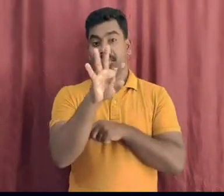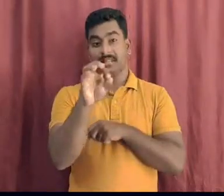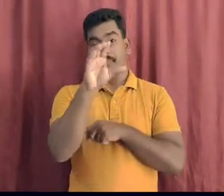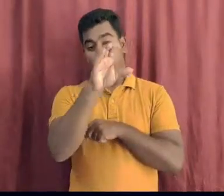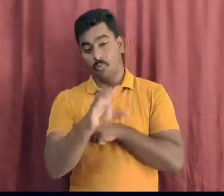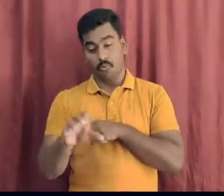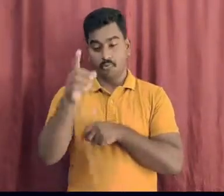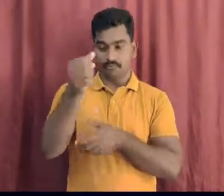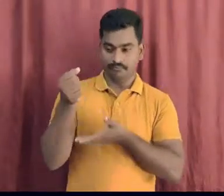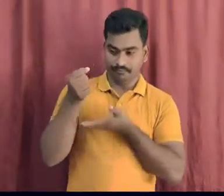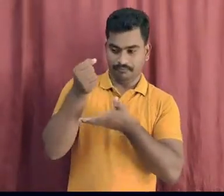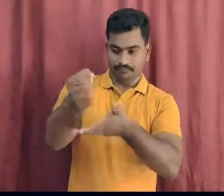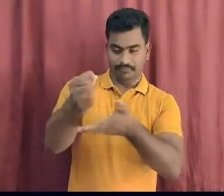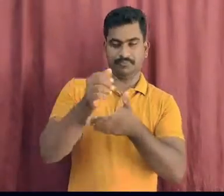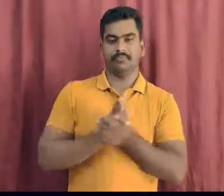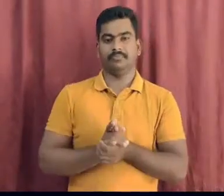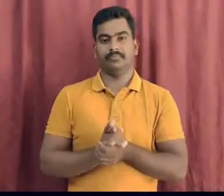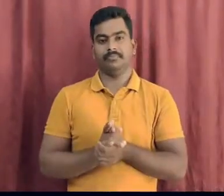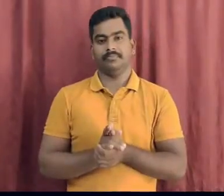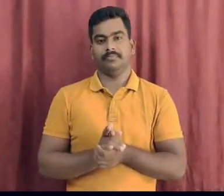41,00,000 രൂപയുടെ സഹായവും പ്രഖ്യാപിച്ചു.